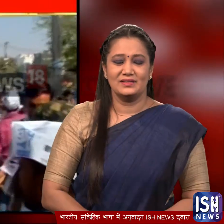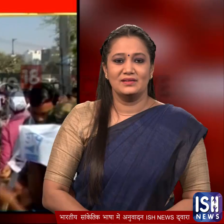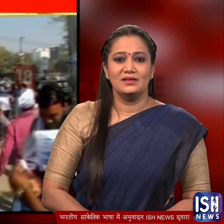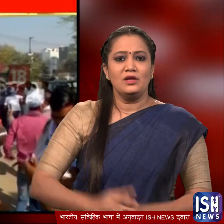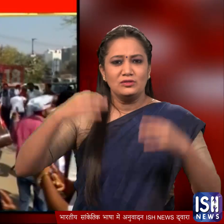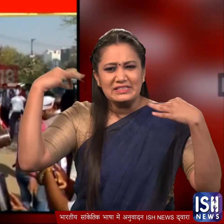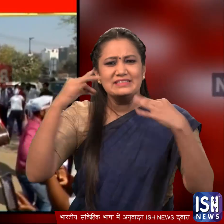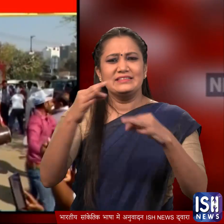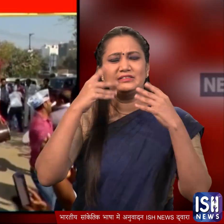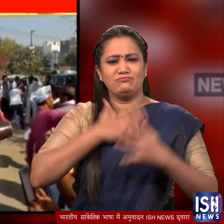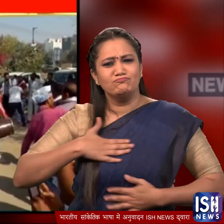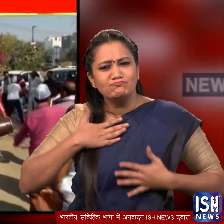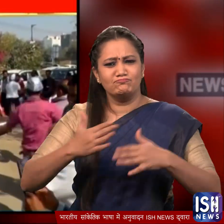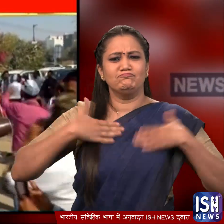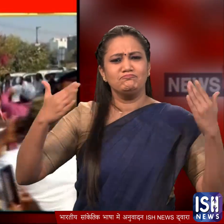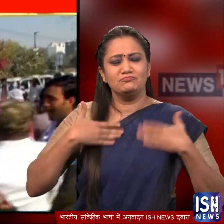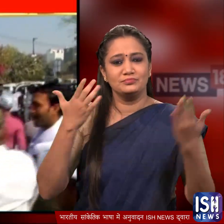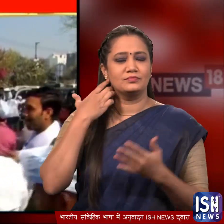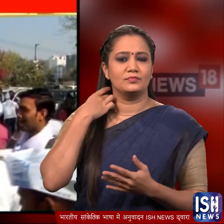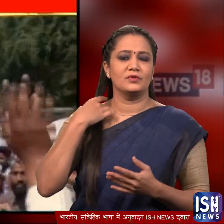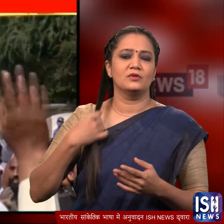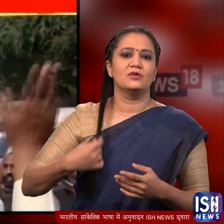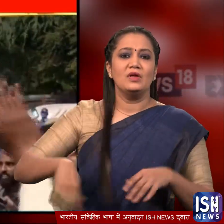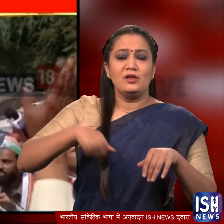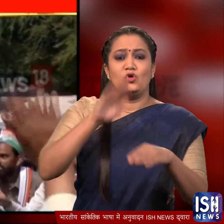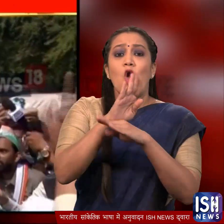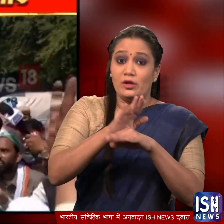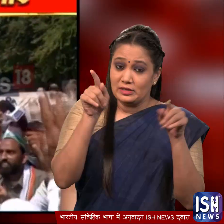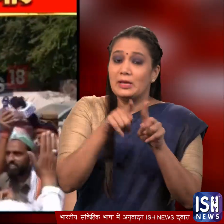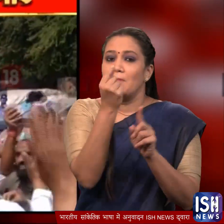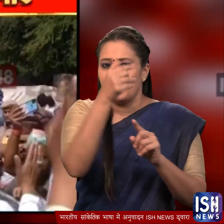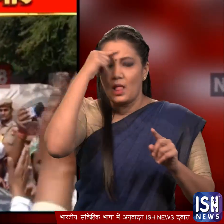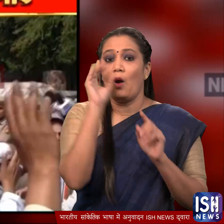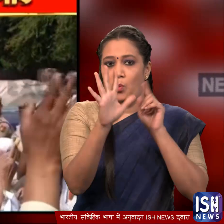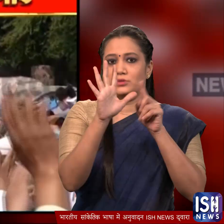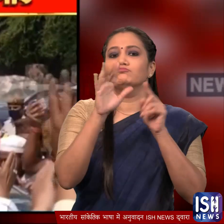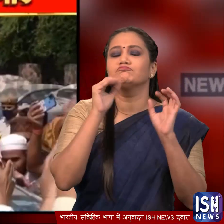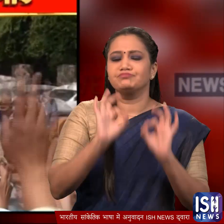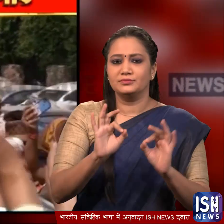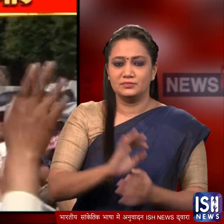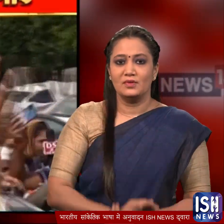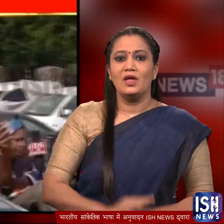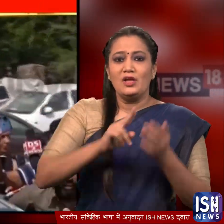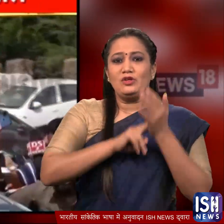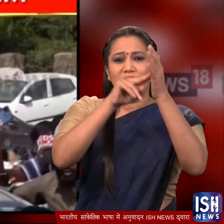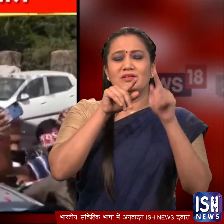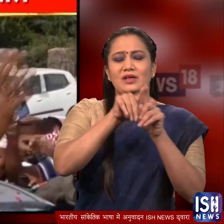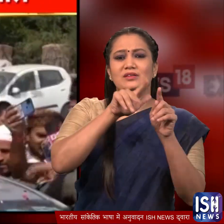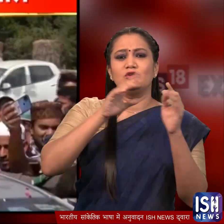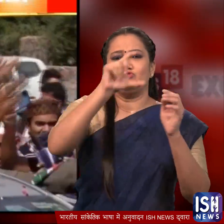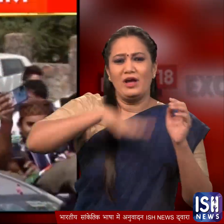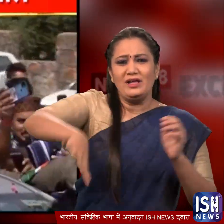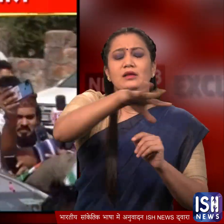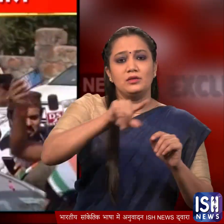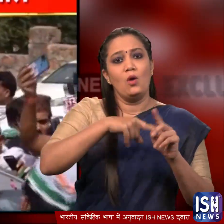देख रहे हैं आप, किस तरीके से नाच रहे हैं, जश्न मना रहे हैं। हालांकि इस चुनाव में कांग्रेस के लिए भी एक जगह से अच्छी खबर आई। उसे पूर्वी